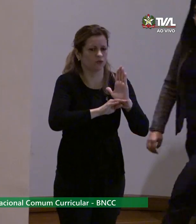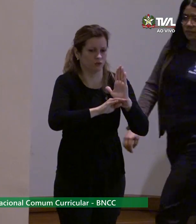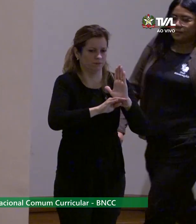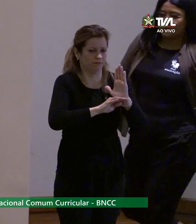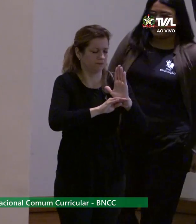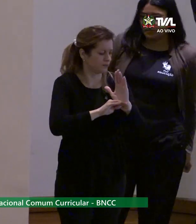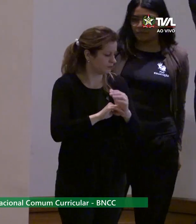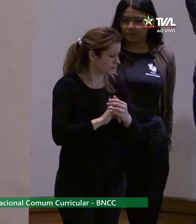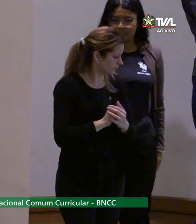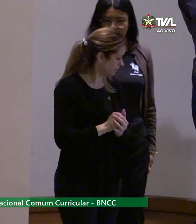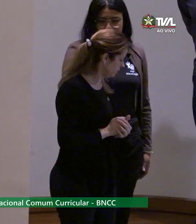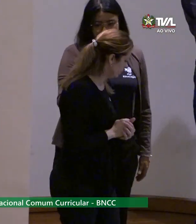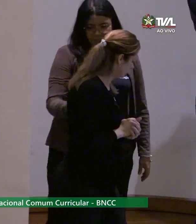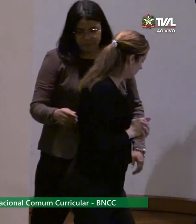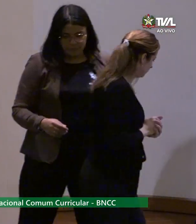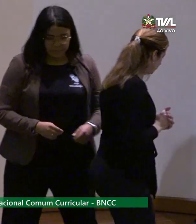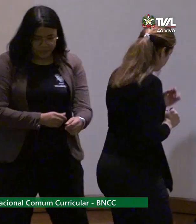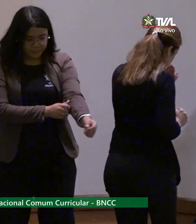me mandou